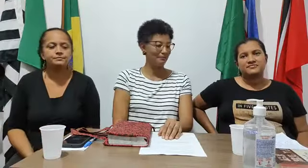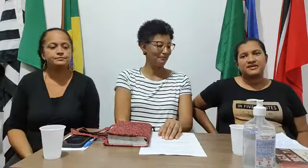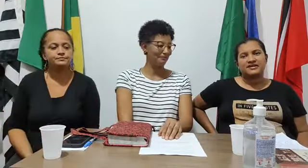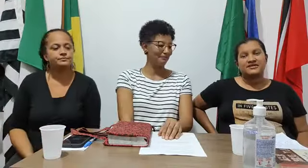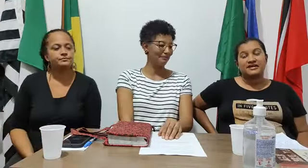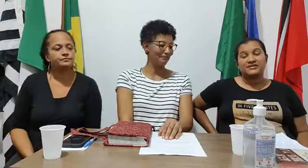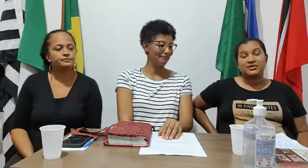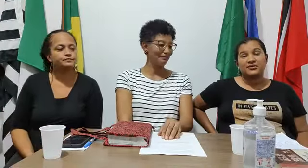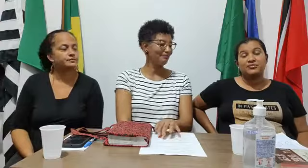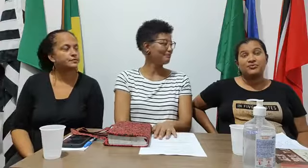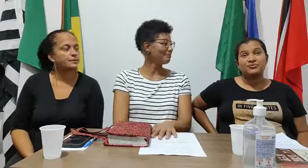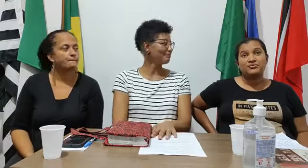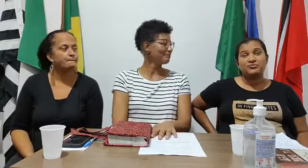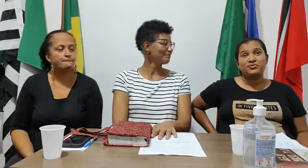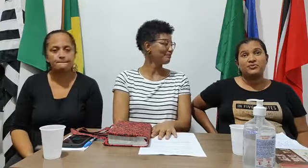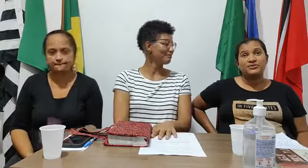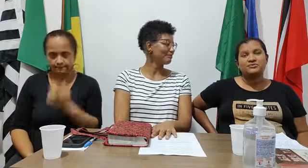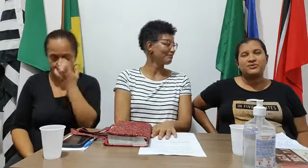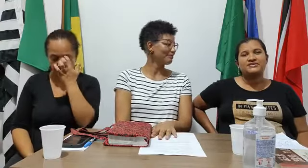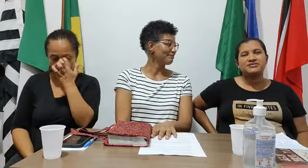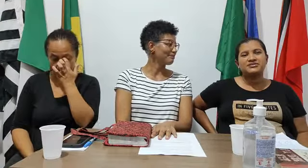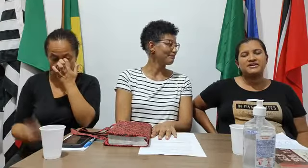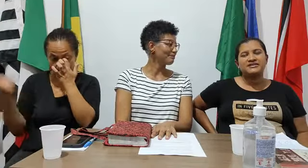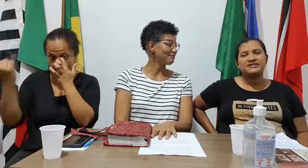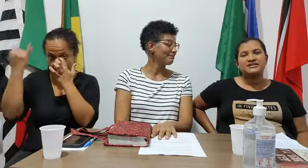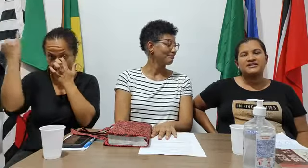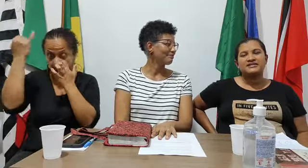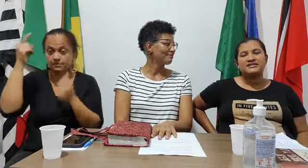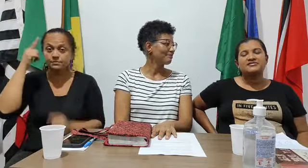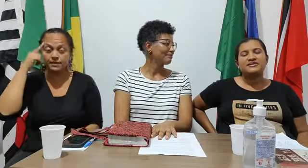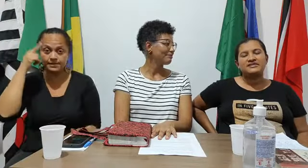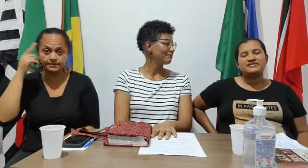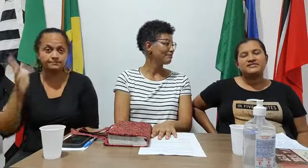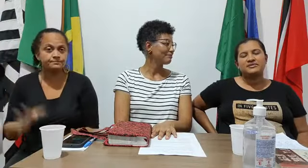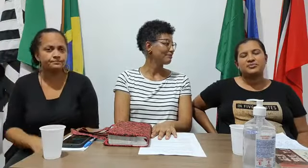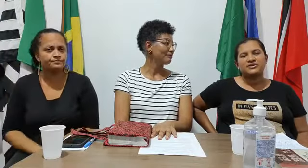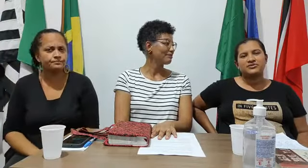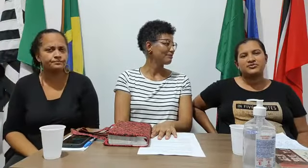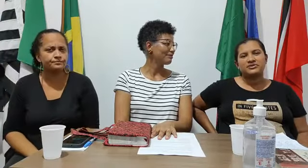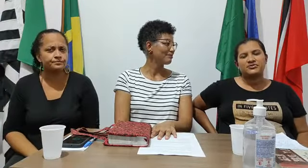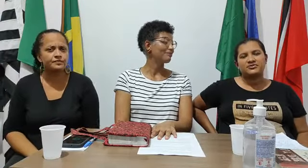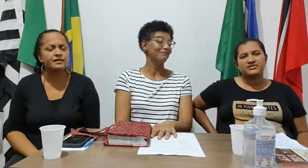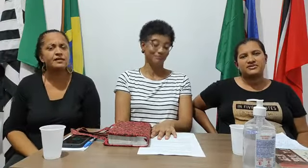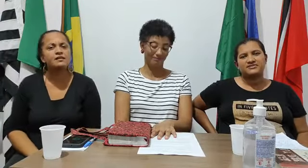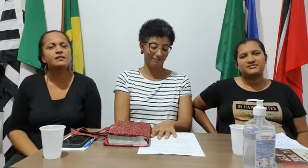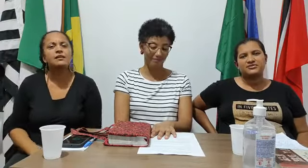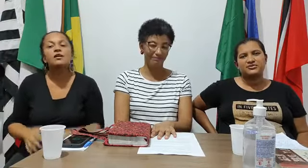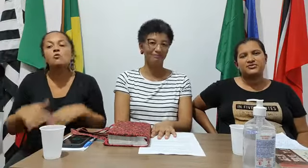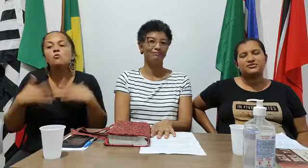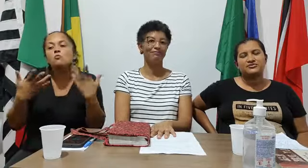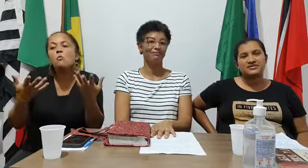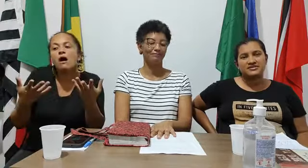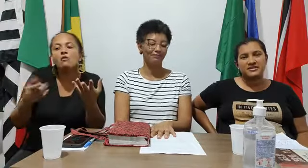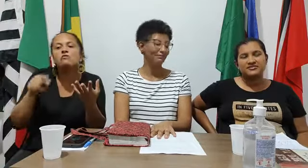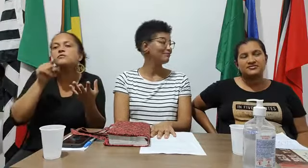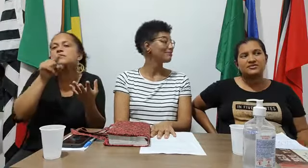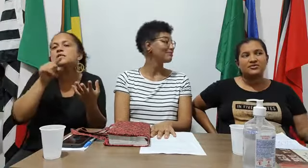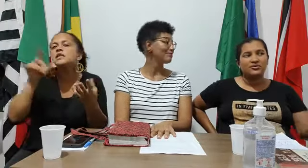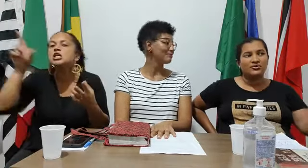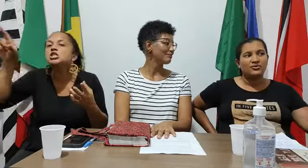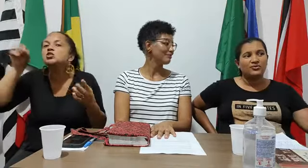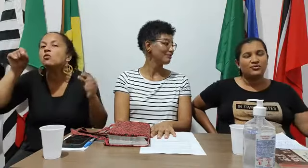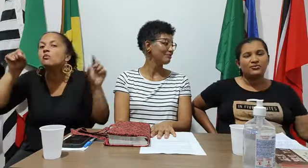Fabi. É um ponto muito importante, né? Quem vai exercer poder sobre a sua vida? O Deus que você